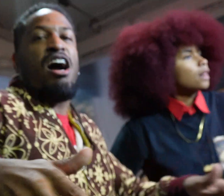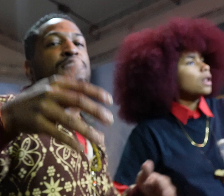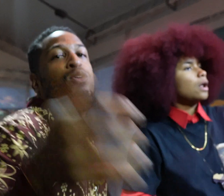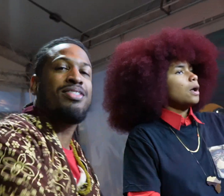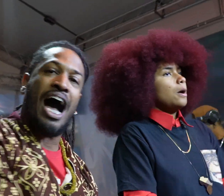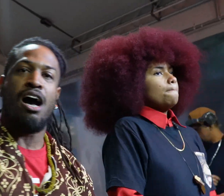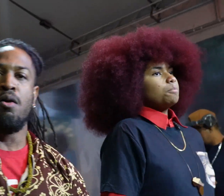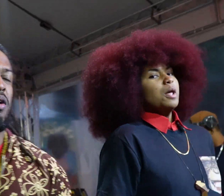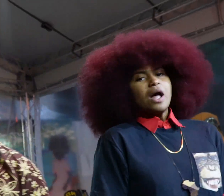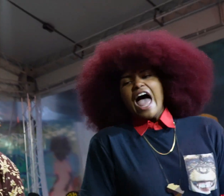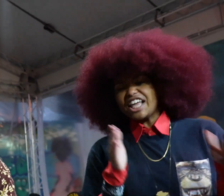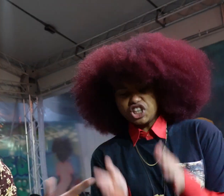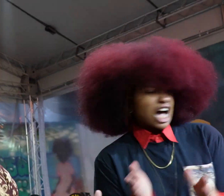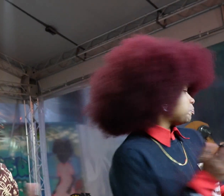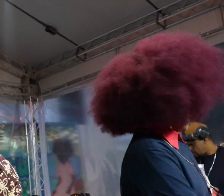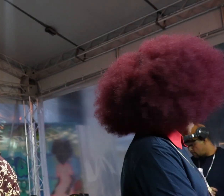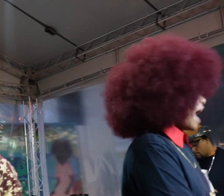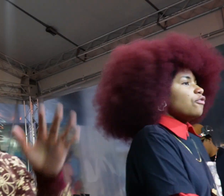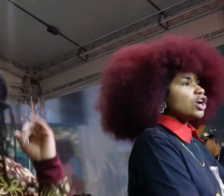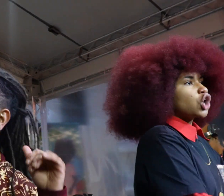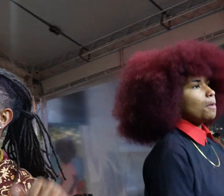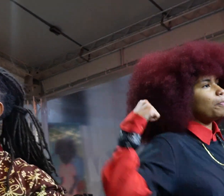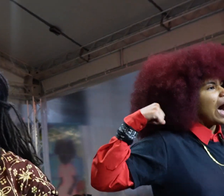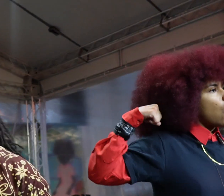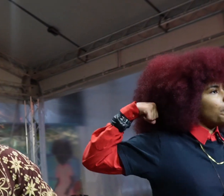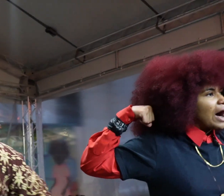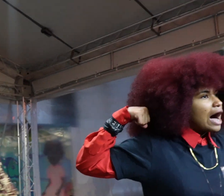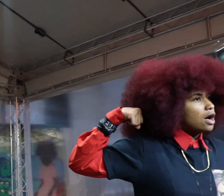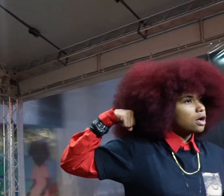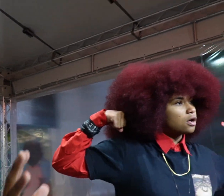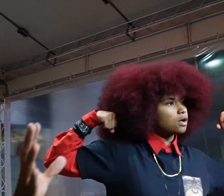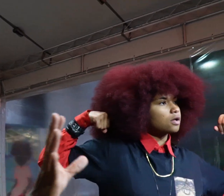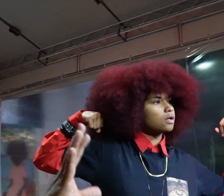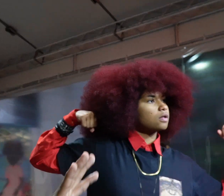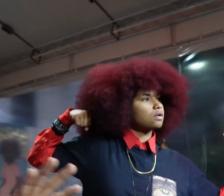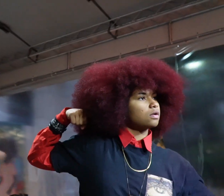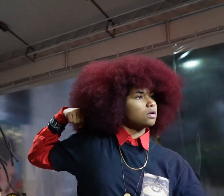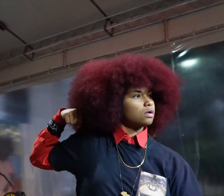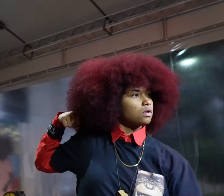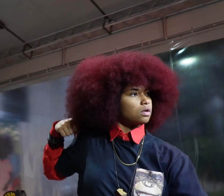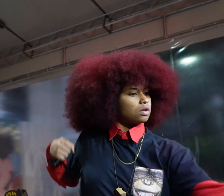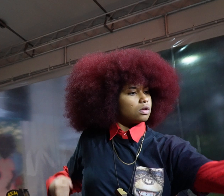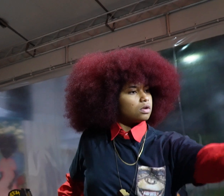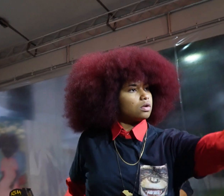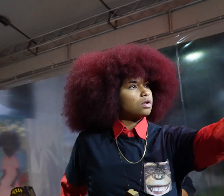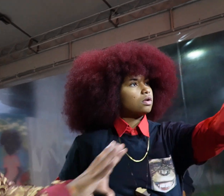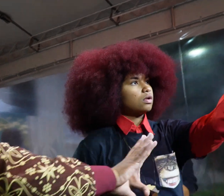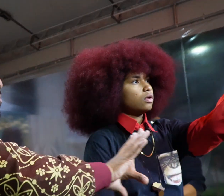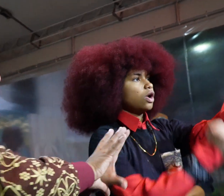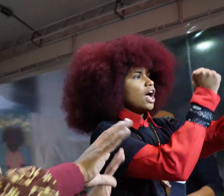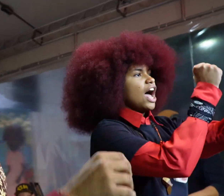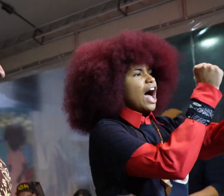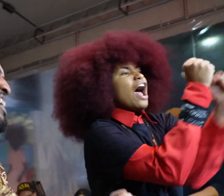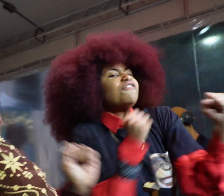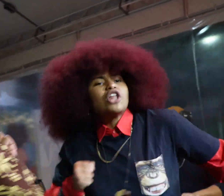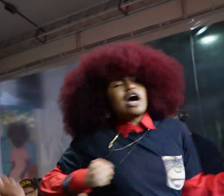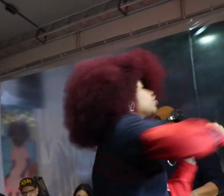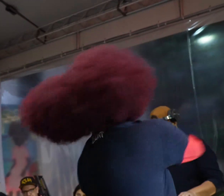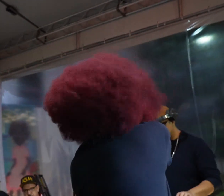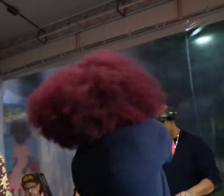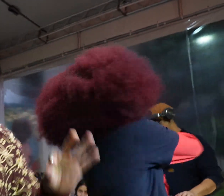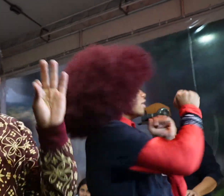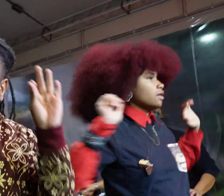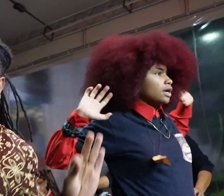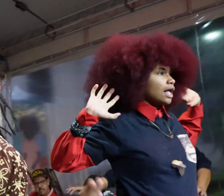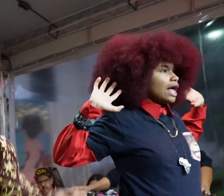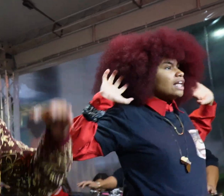vai afrontar. Meu cabelo é diáspora, faz como barroba. E se for preciso, seu eurocentrismo, tipo Mohamed Ali, vai me